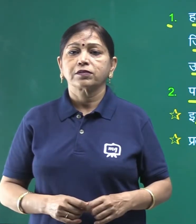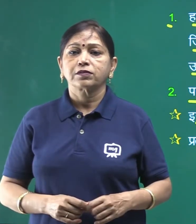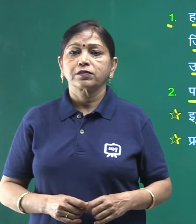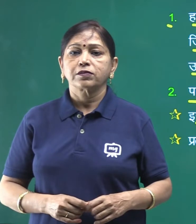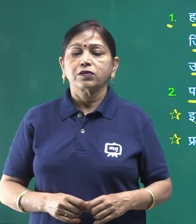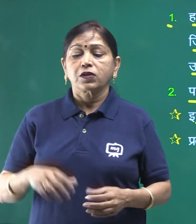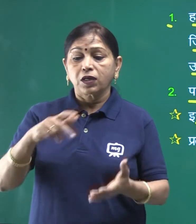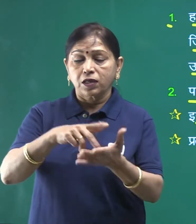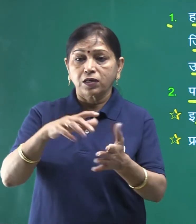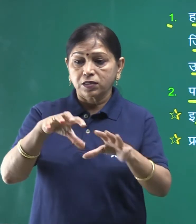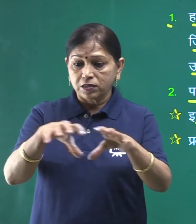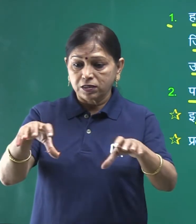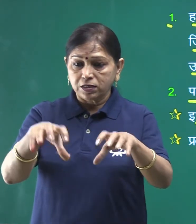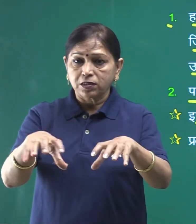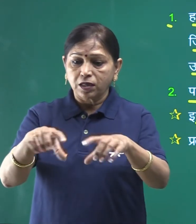स्थान घेरता है।